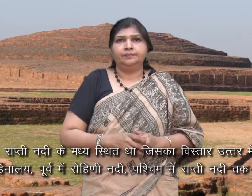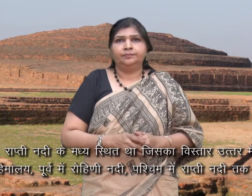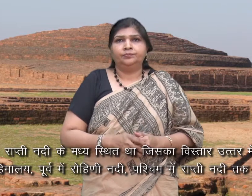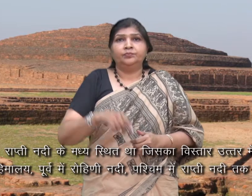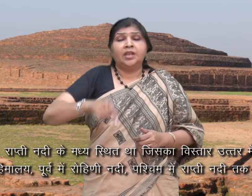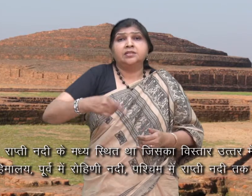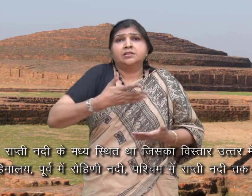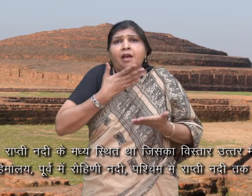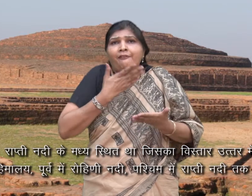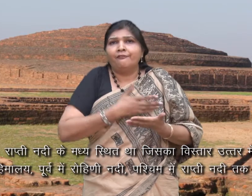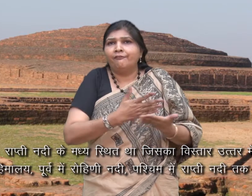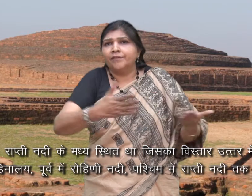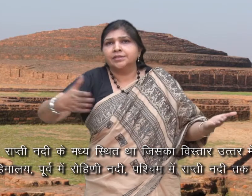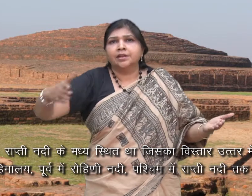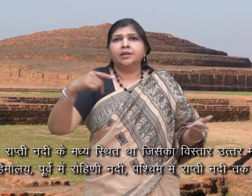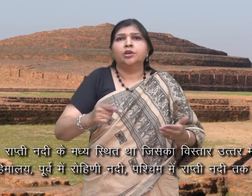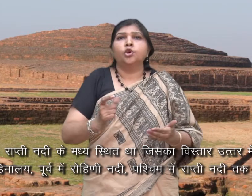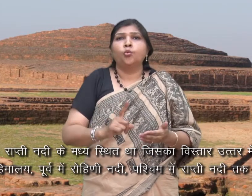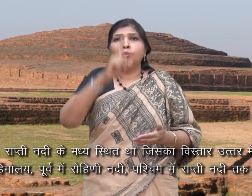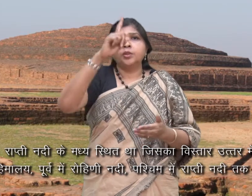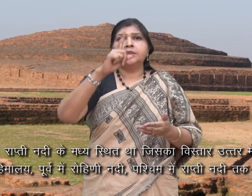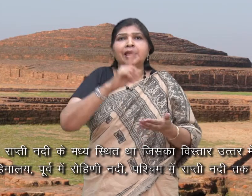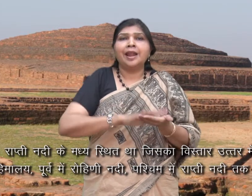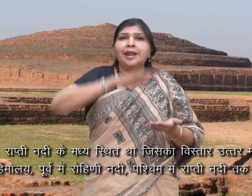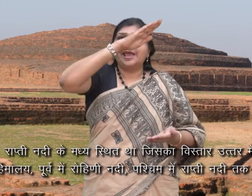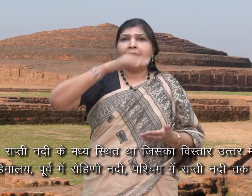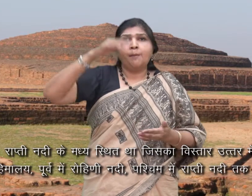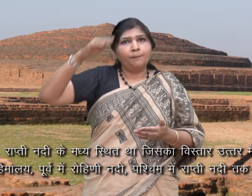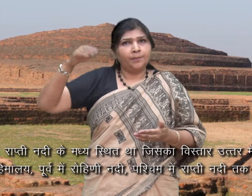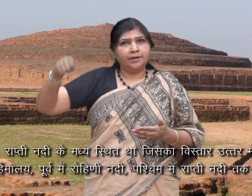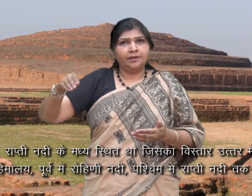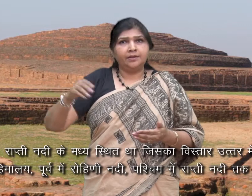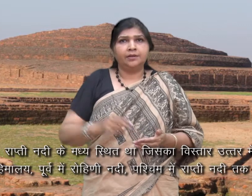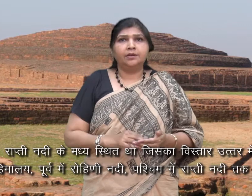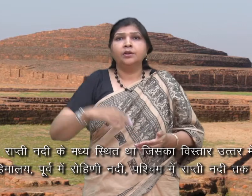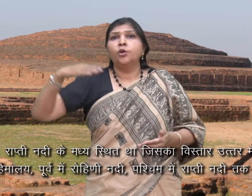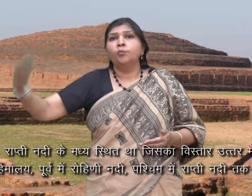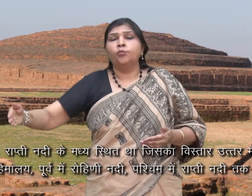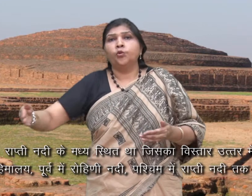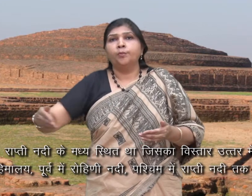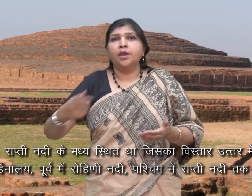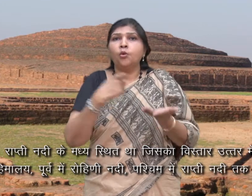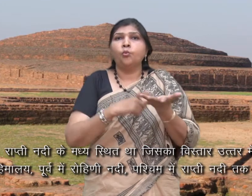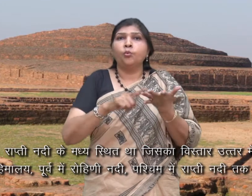जिसका विस्तार उत्तर में हिमालय, पूर्व में रोहिणी नदी और पश्चिम में राप्ती नदी तक